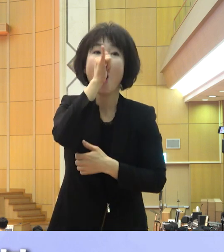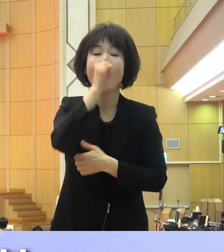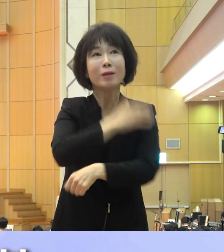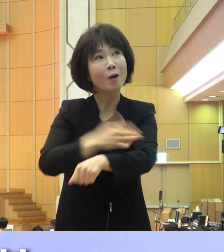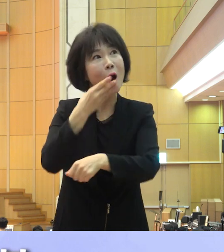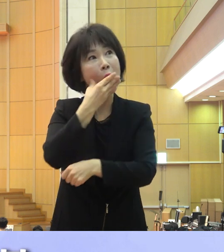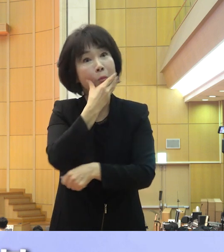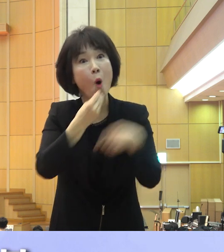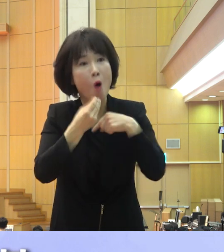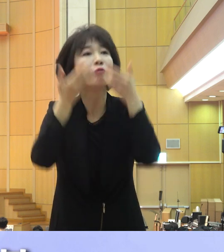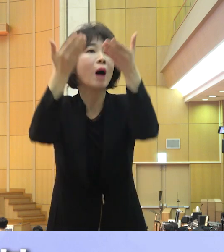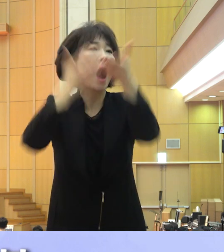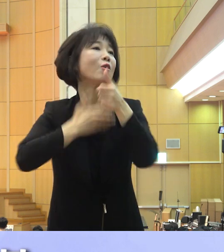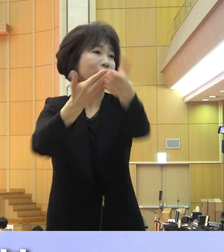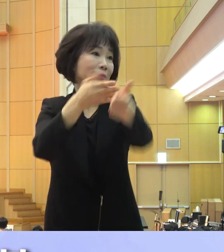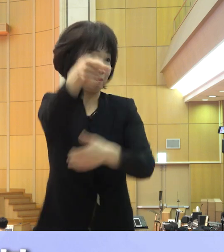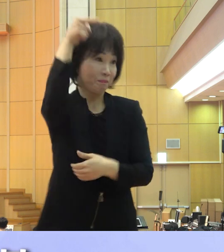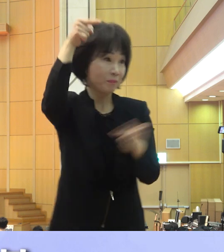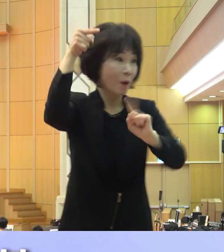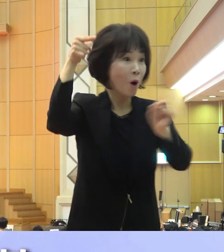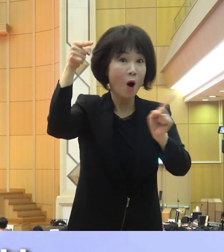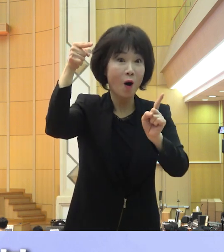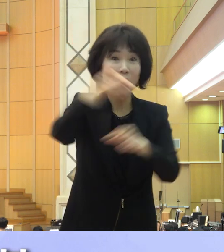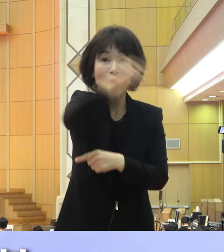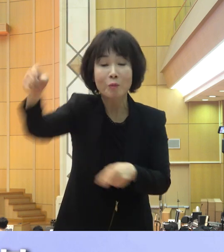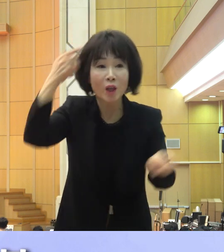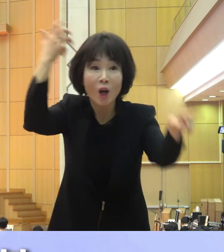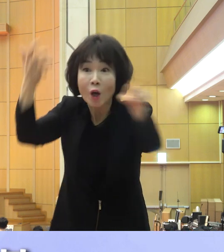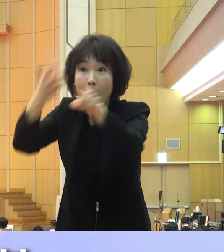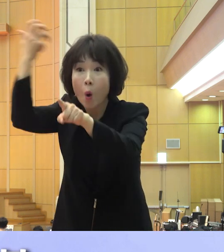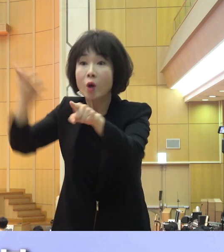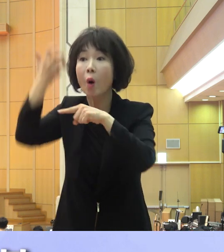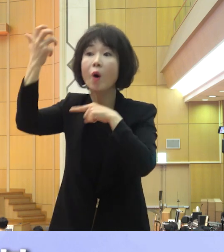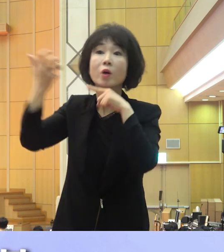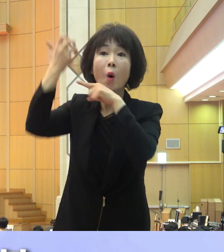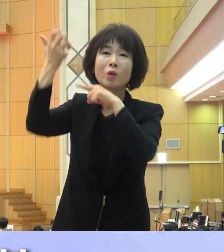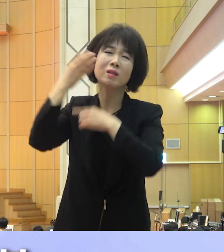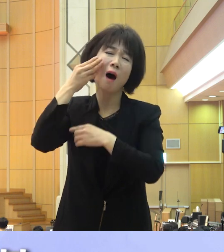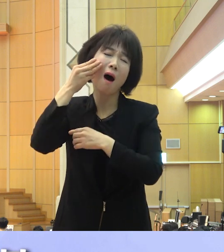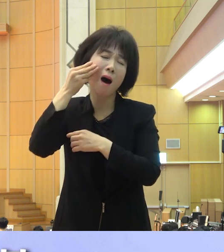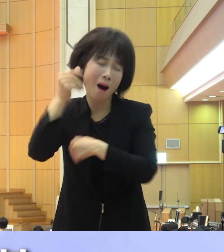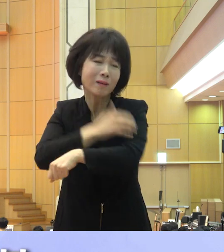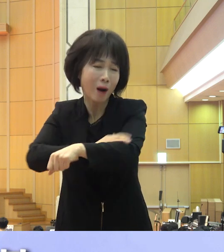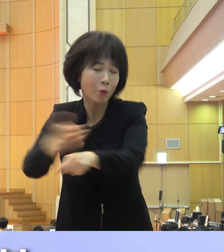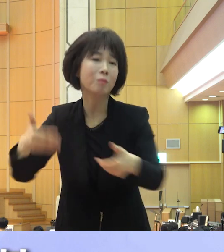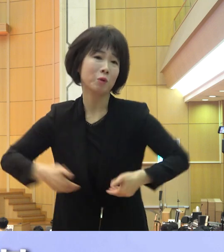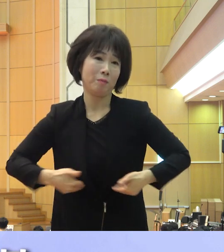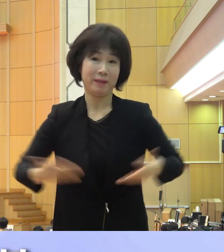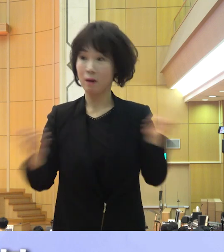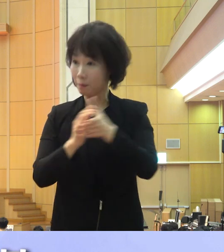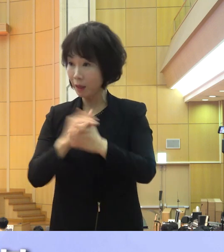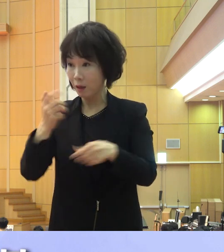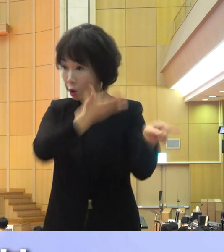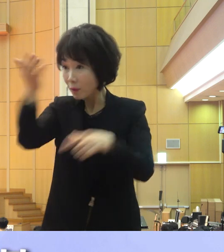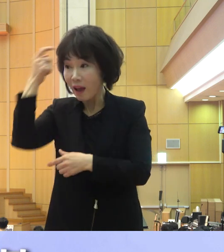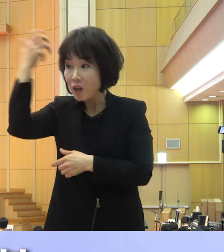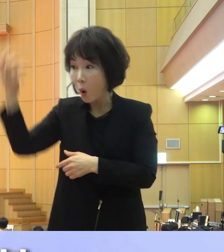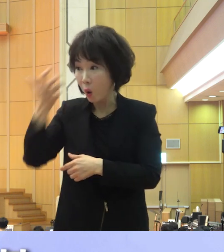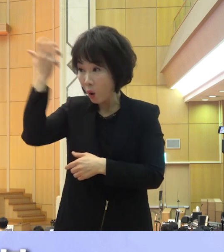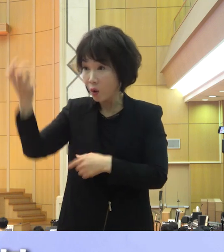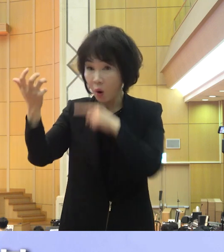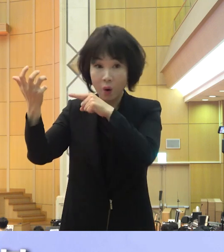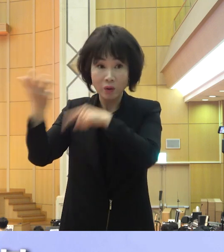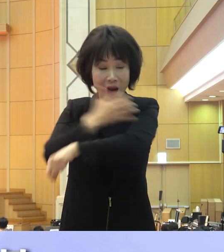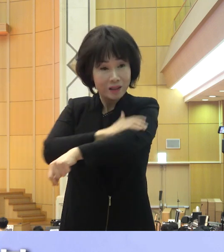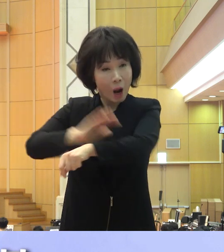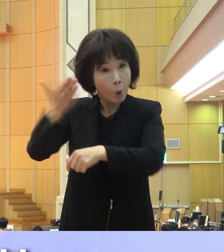복이 있습니다. 첫 번째로 영혼이 잘 돼야 합니다. 할렐루야. 그럼 영혼이 잘 되는